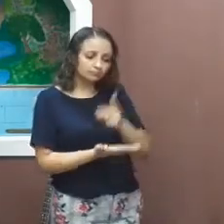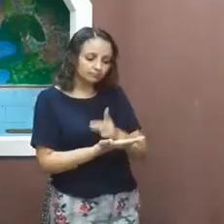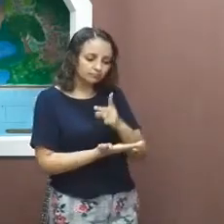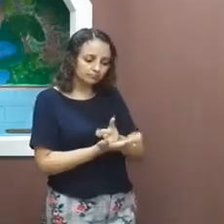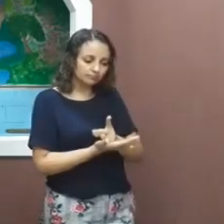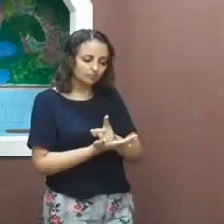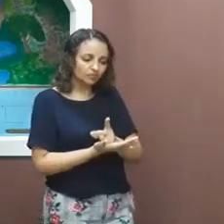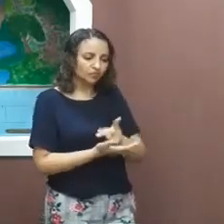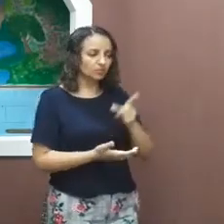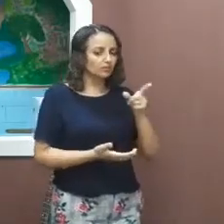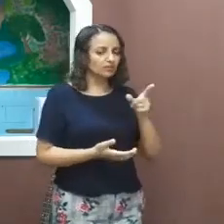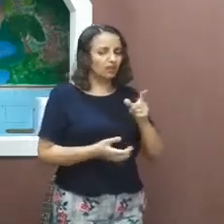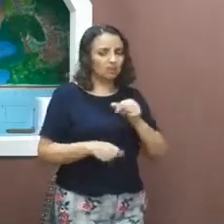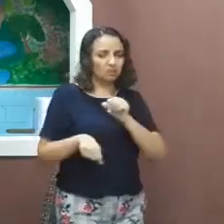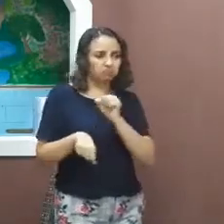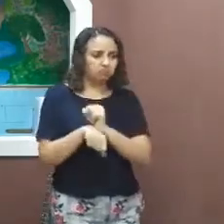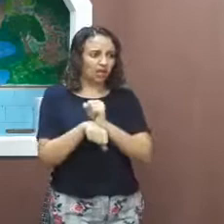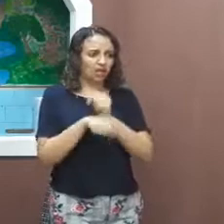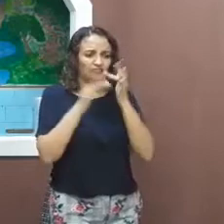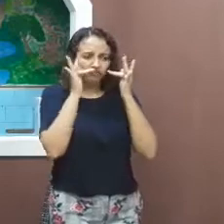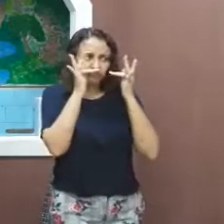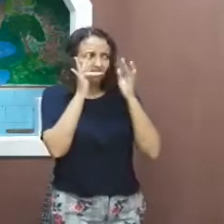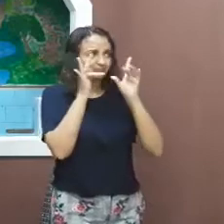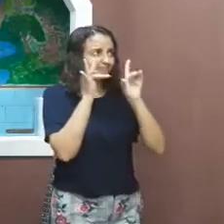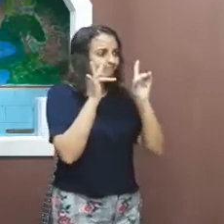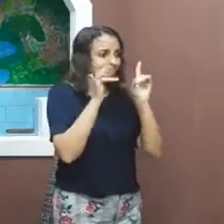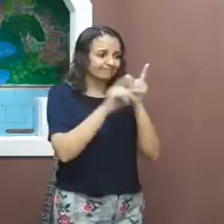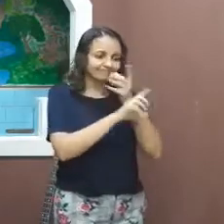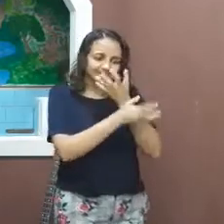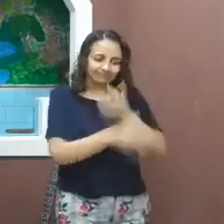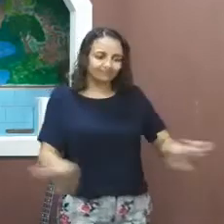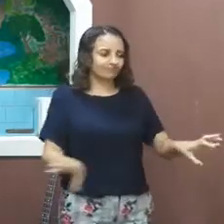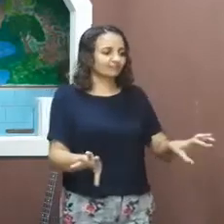aí você abandona mesmo,